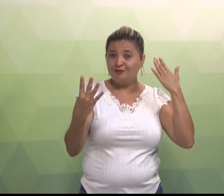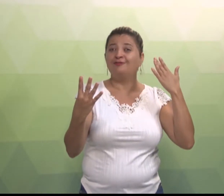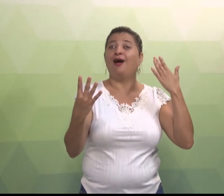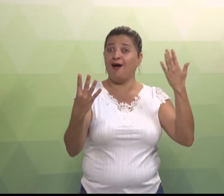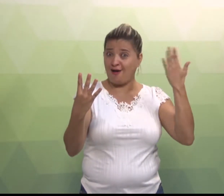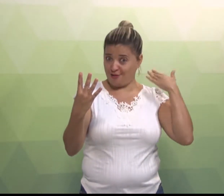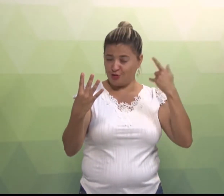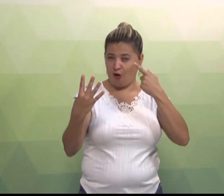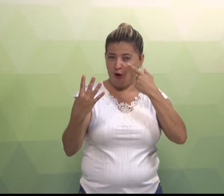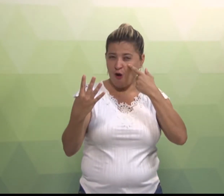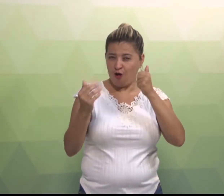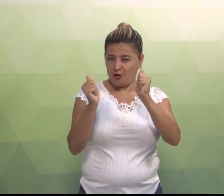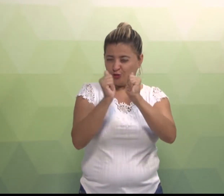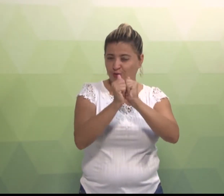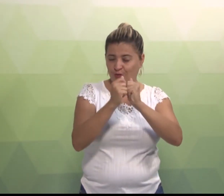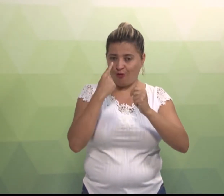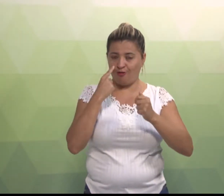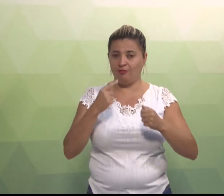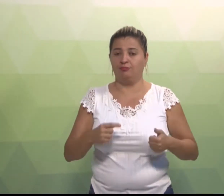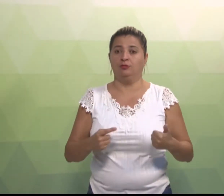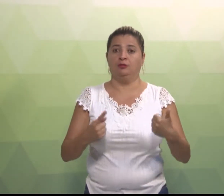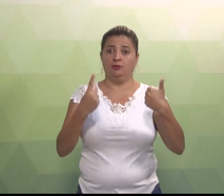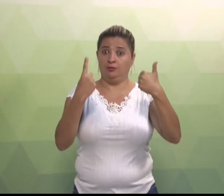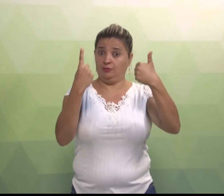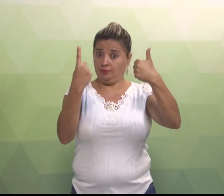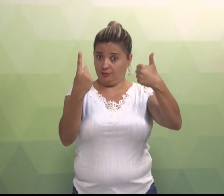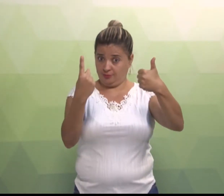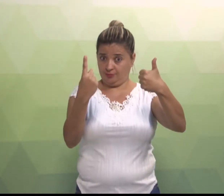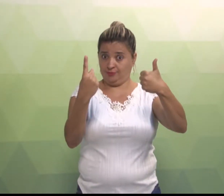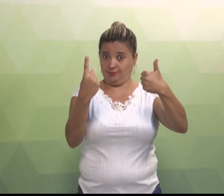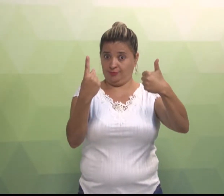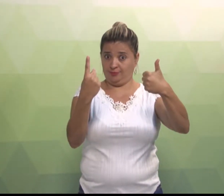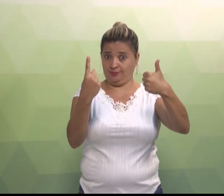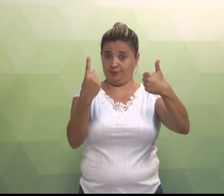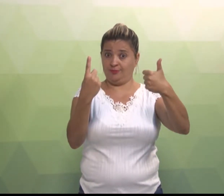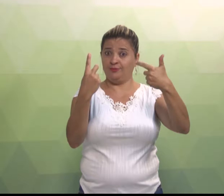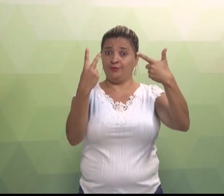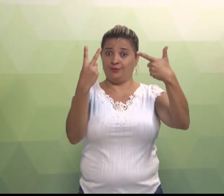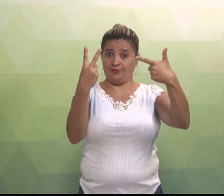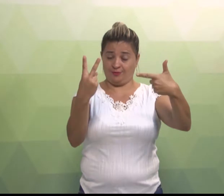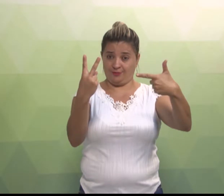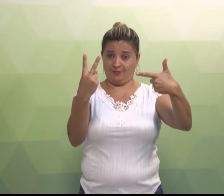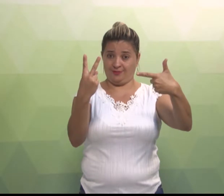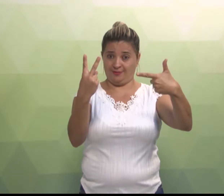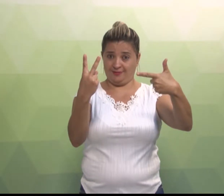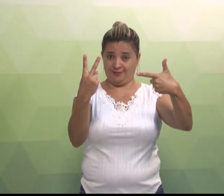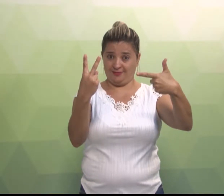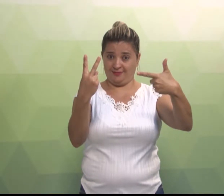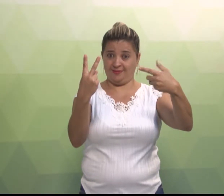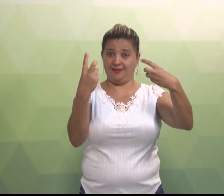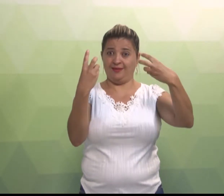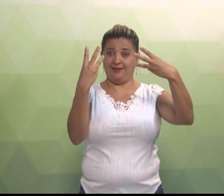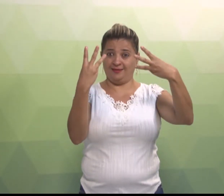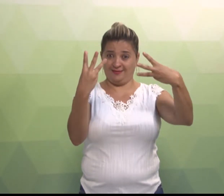Antes, nós utilizamos assim. Veja a diferença. 1, 2,